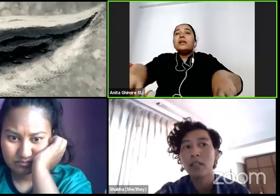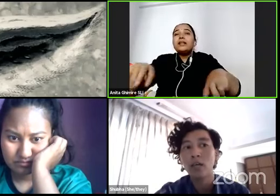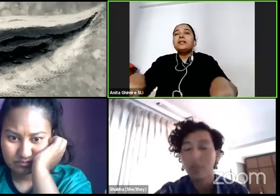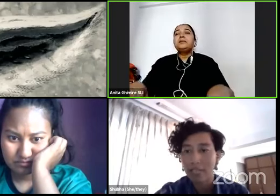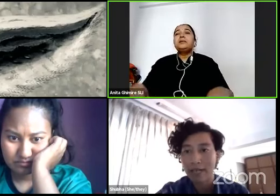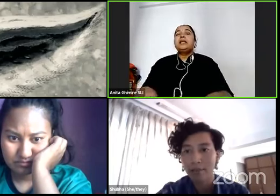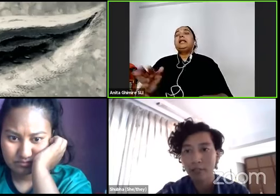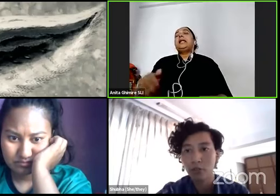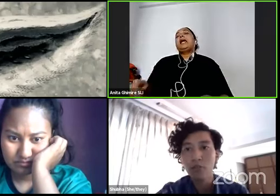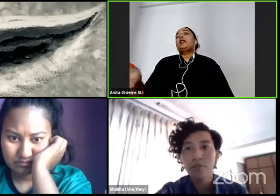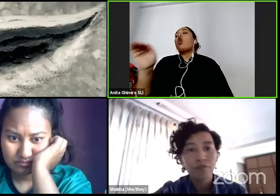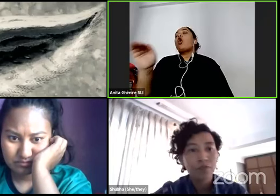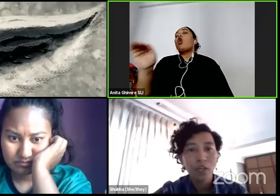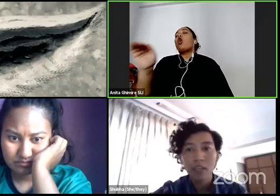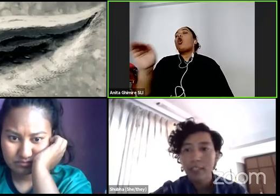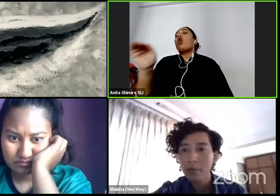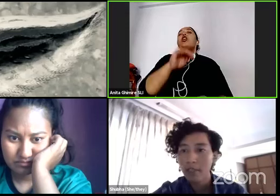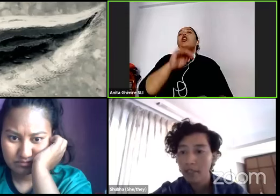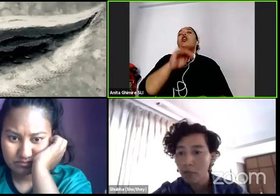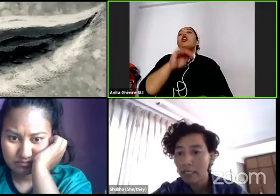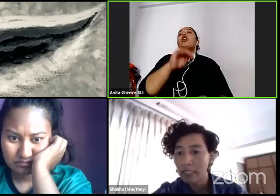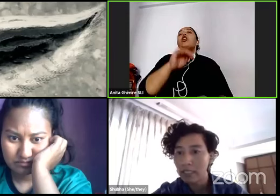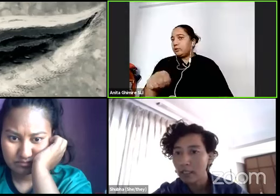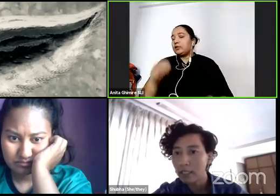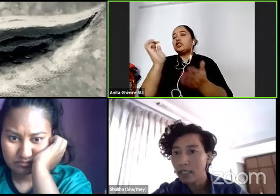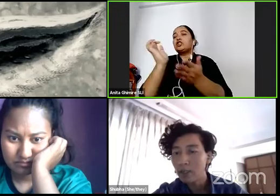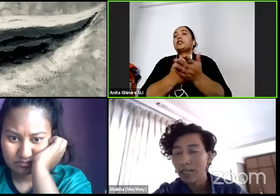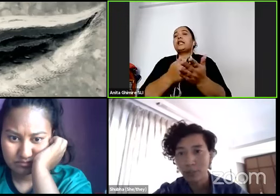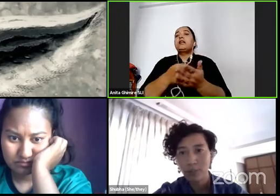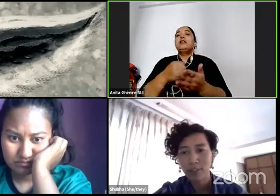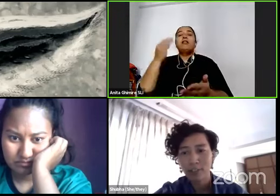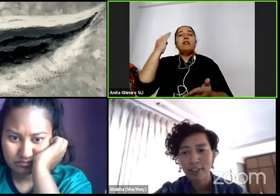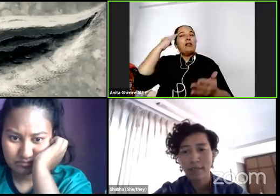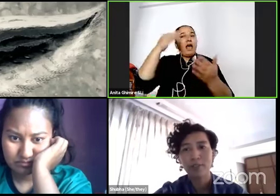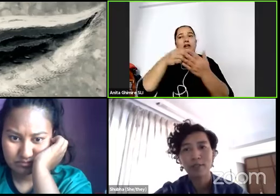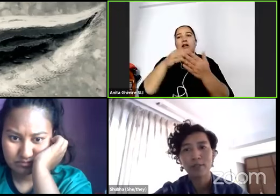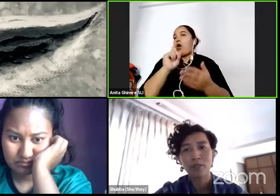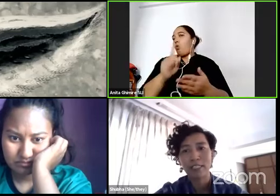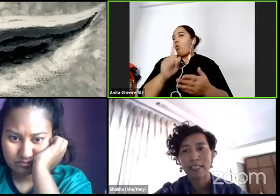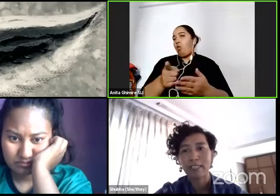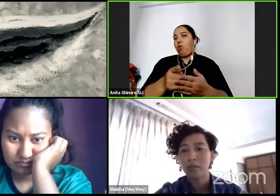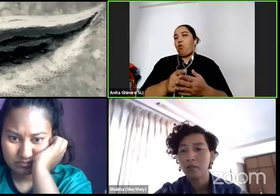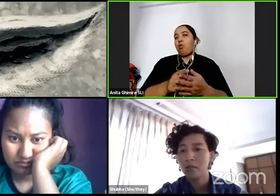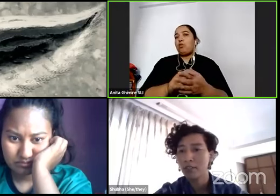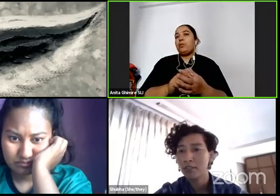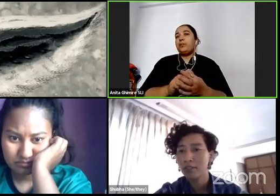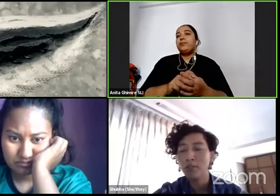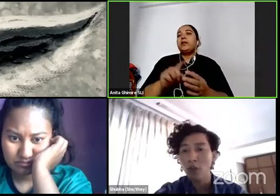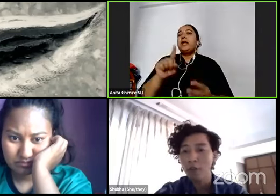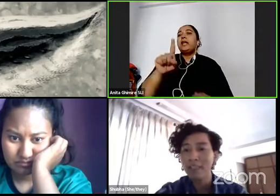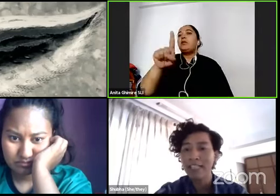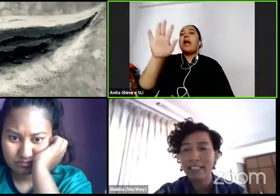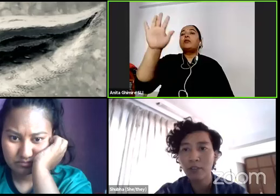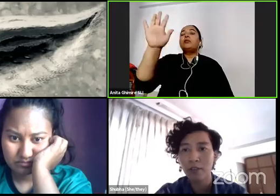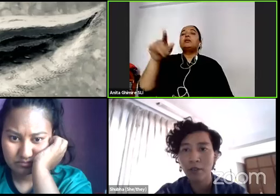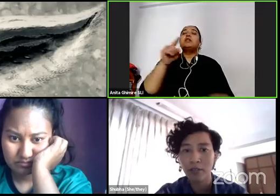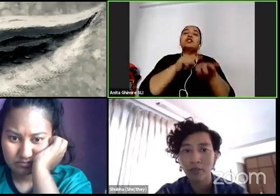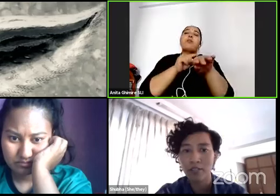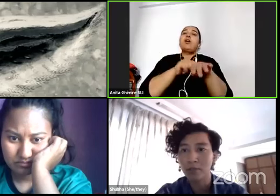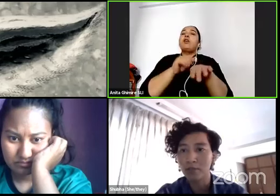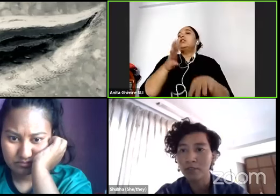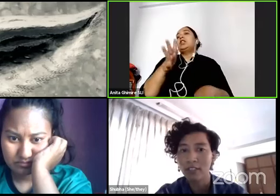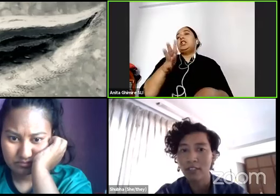संस्थागत अवधारणा पनि हो। त्यति भन्दै म एउटा हात उठेको छ तर हामीसँग समय चाहिँ सकियो, तपाईँको कमेन्ट यहाँ लेख्दै गर्नु